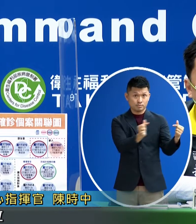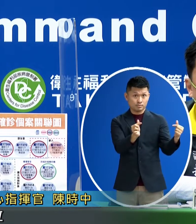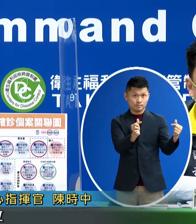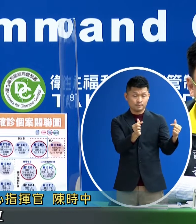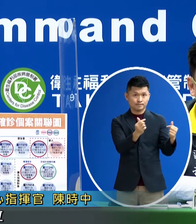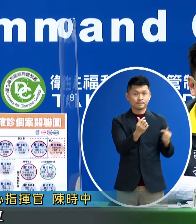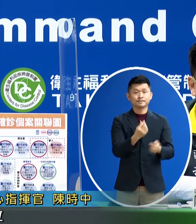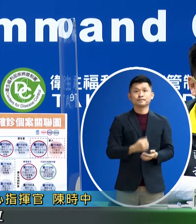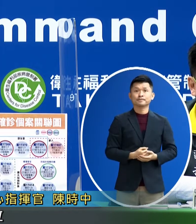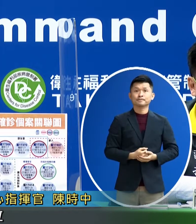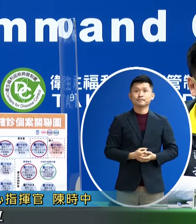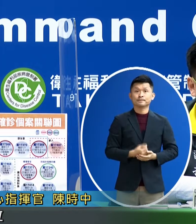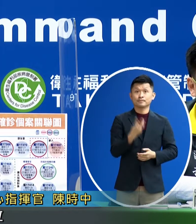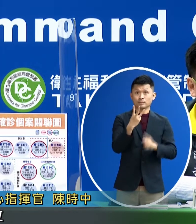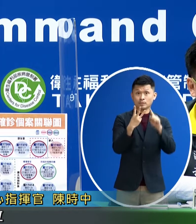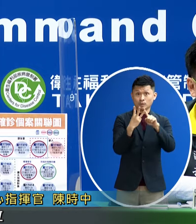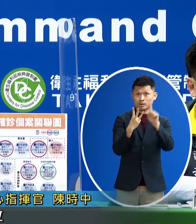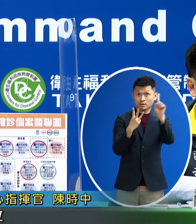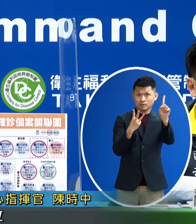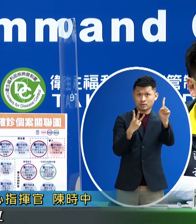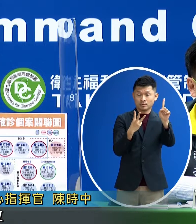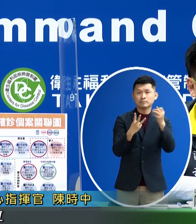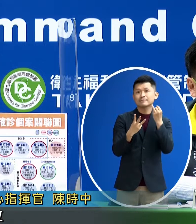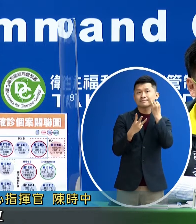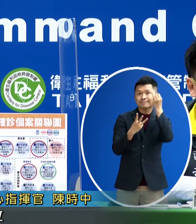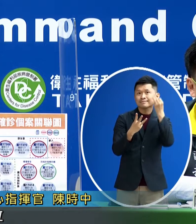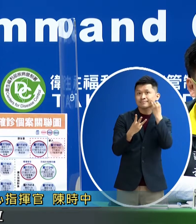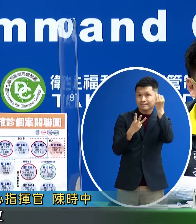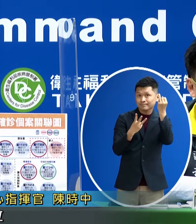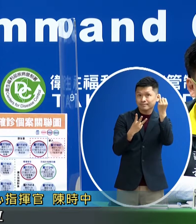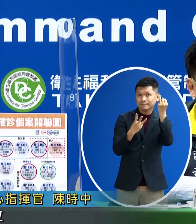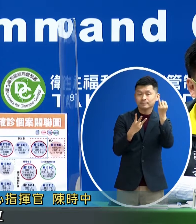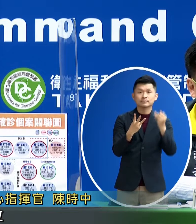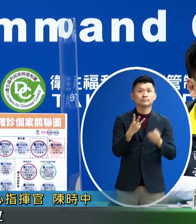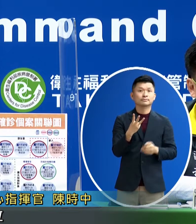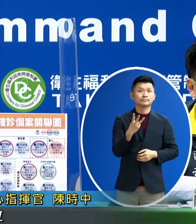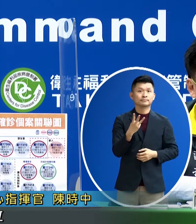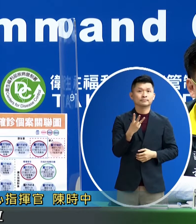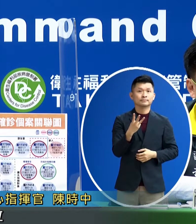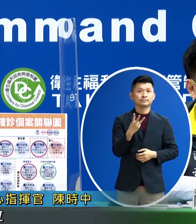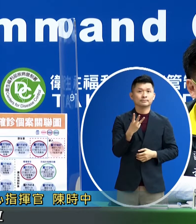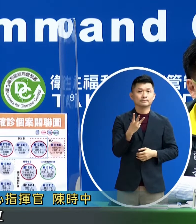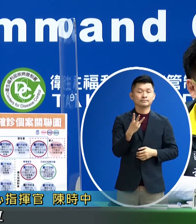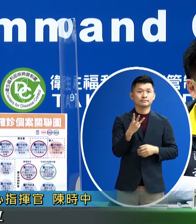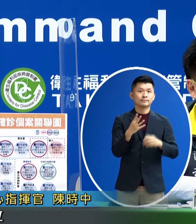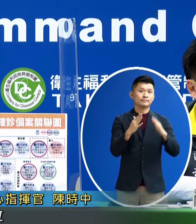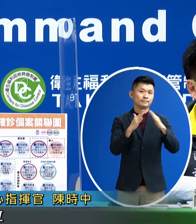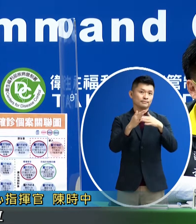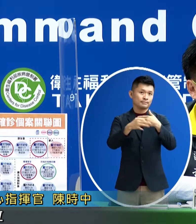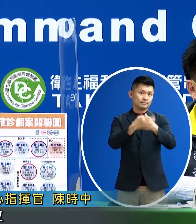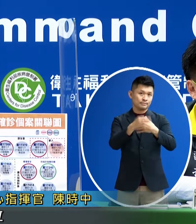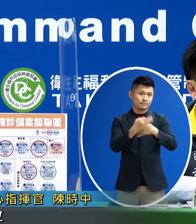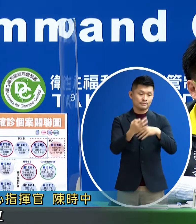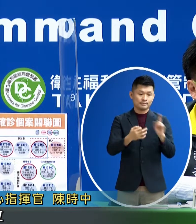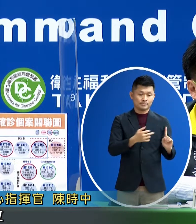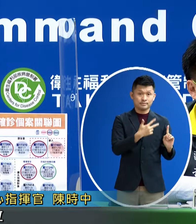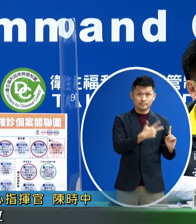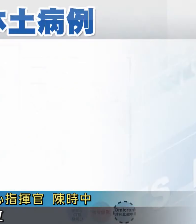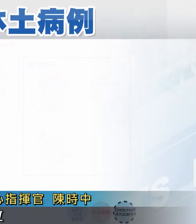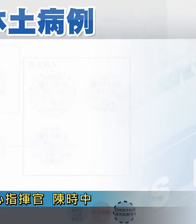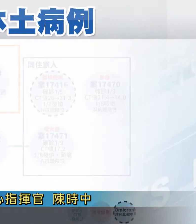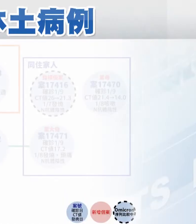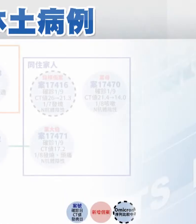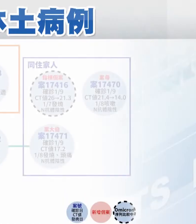里面，其中一位大概是姐姐哈，那。有他的家人